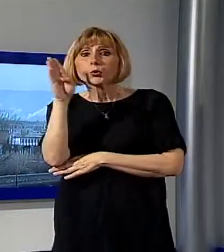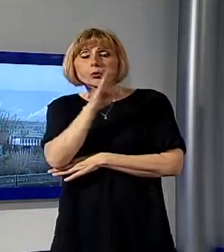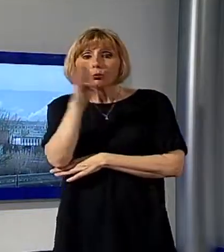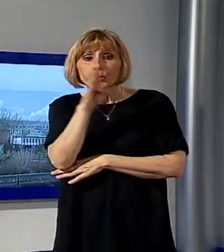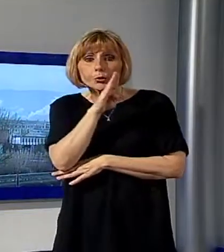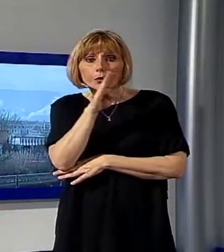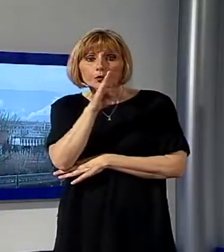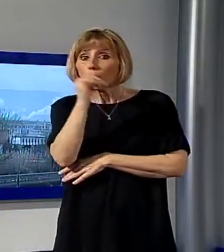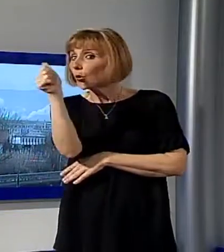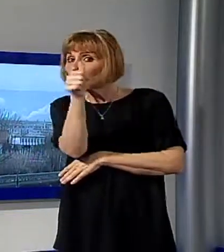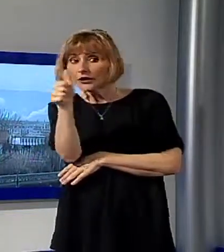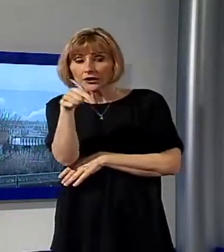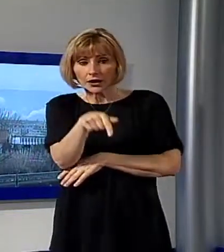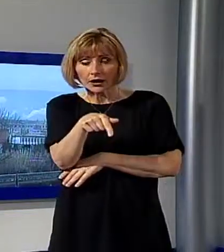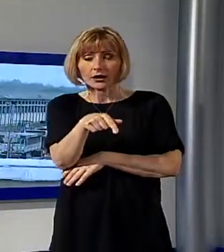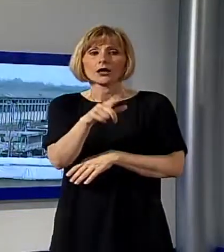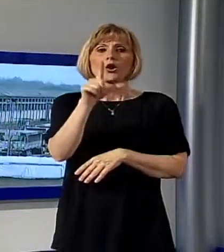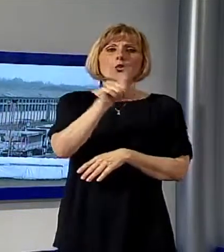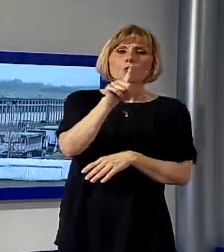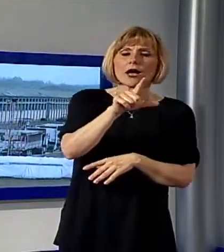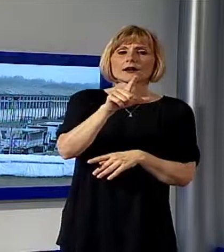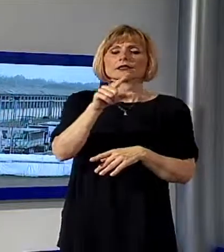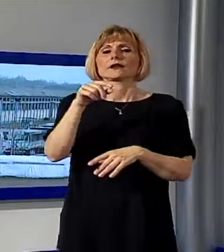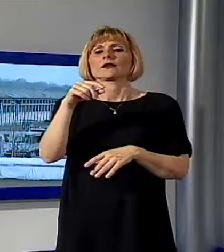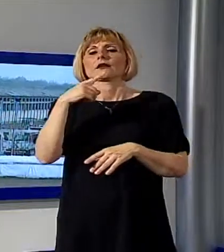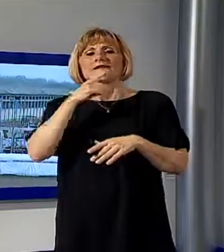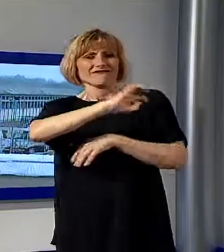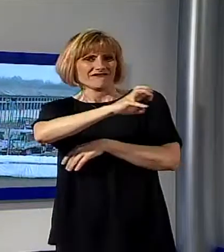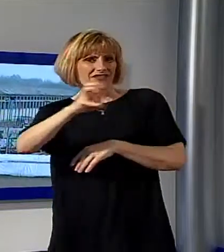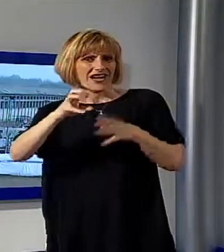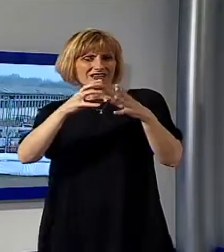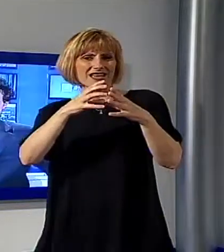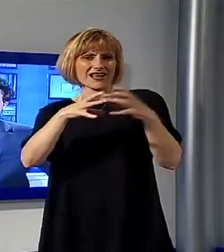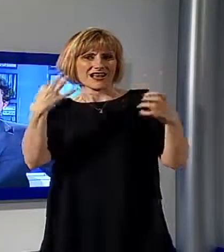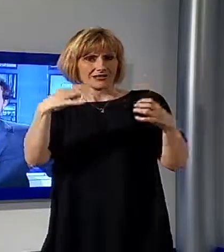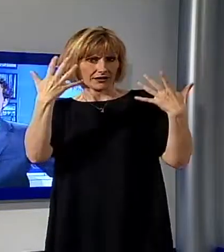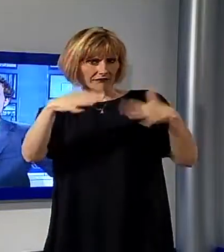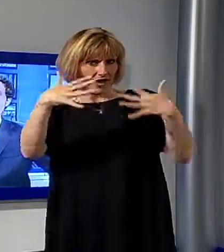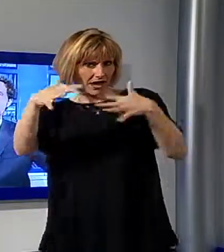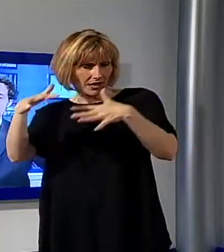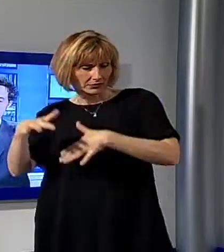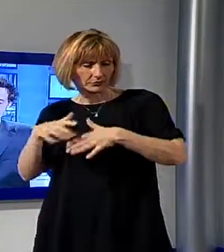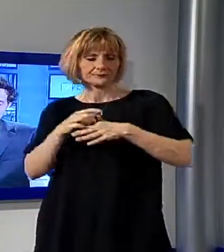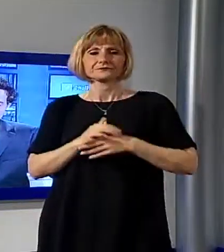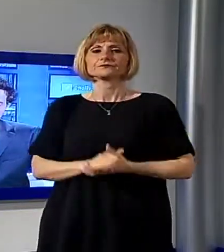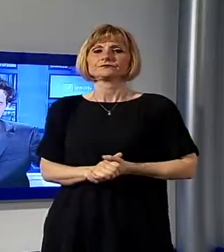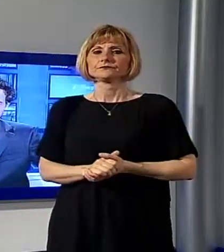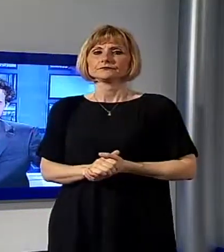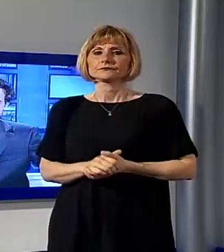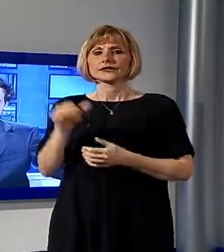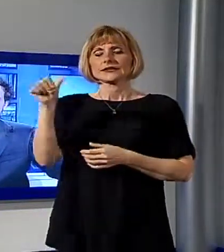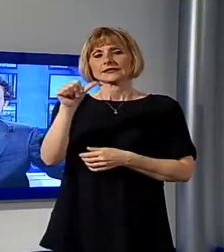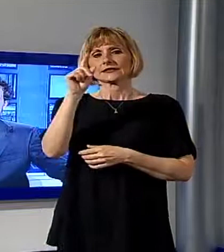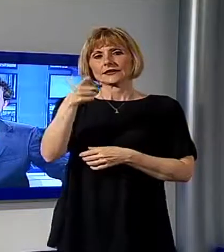Negli ultimi mesi lo hanno già fatto Lucart, DS Smith, Vepa e Smurfit. Il critico d'arte